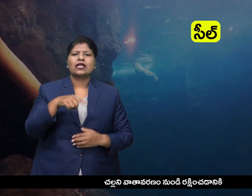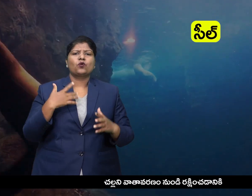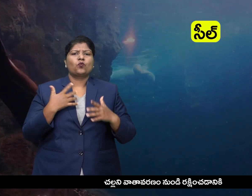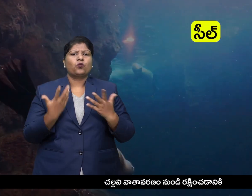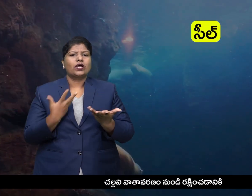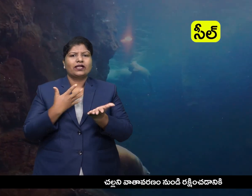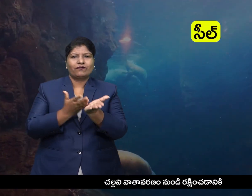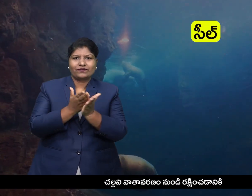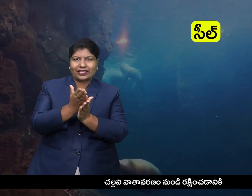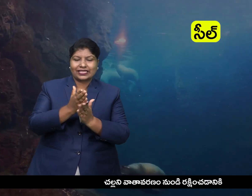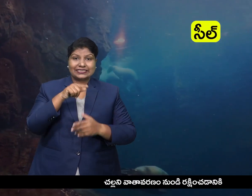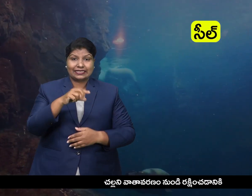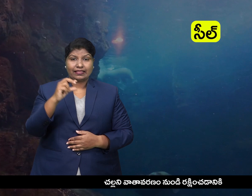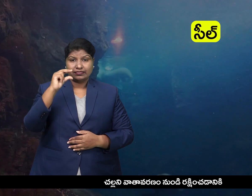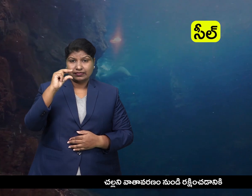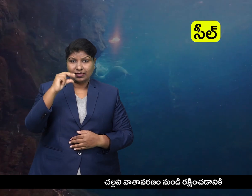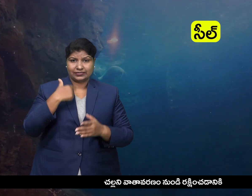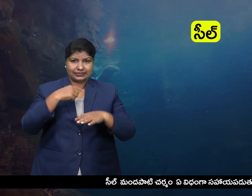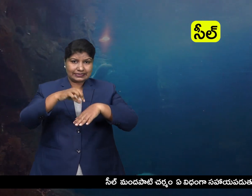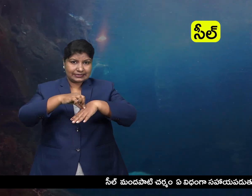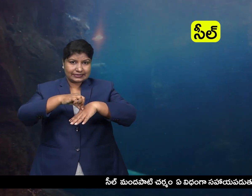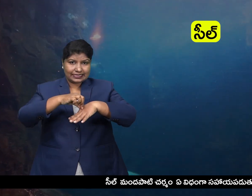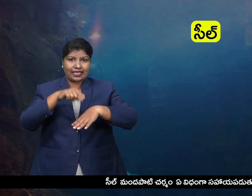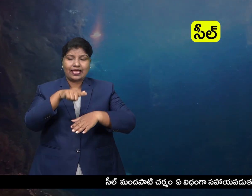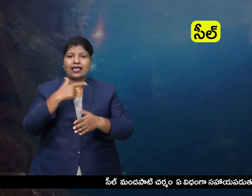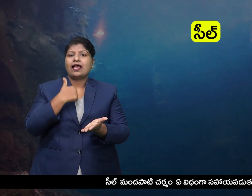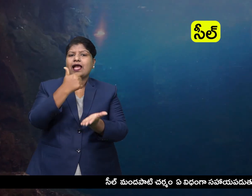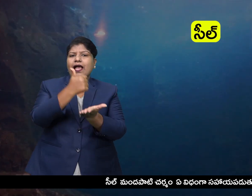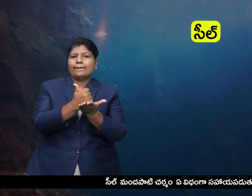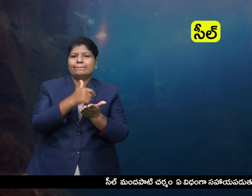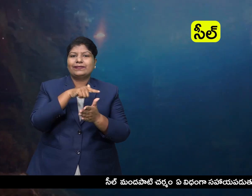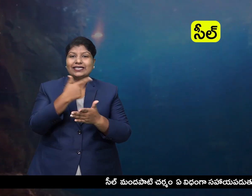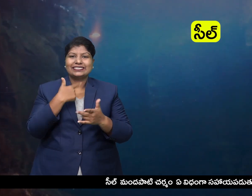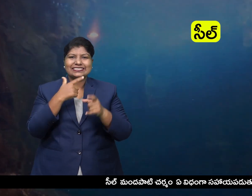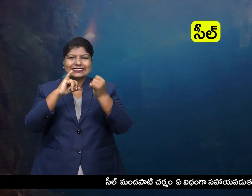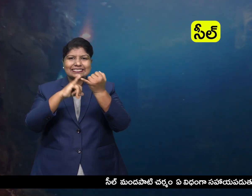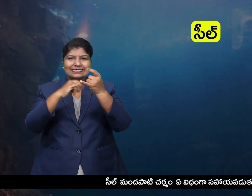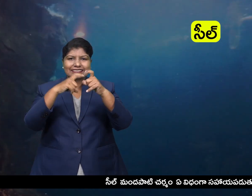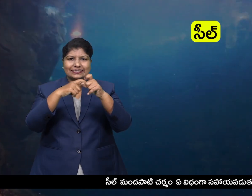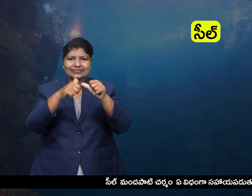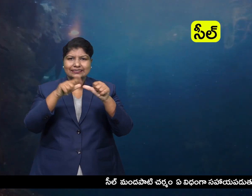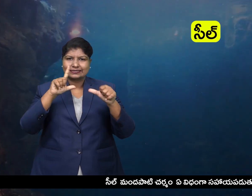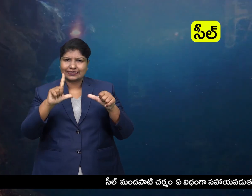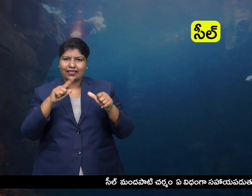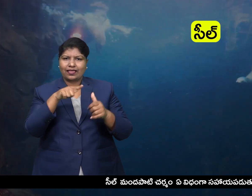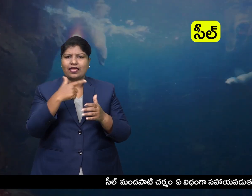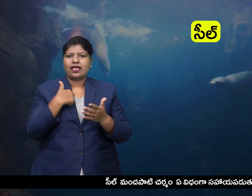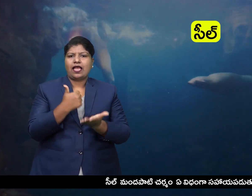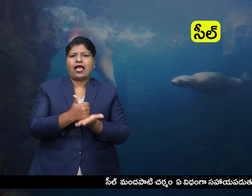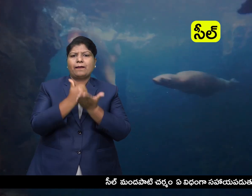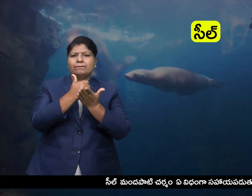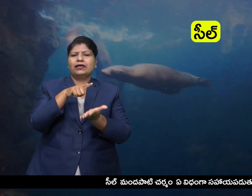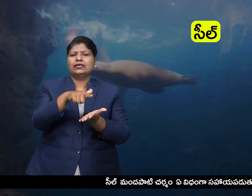చల్లని వాతావరణం నుండి రక్షించడానికి సీల్ మందపాటి చర్మం ఏ విధంగా